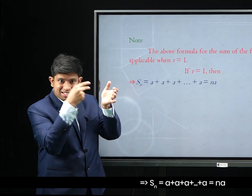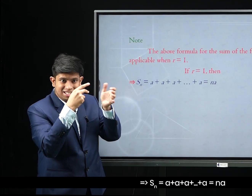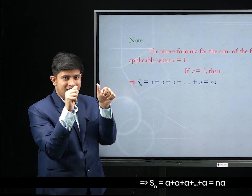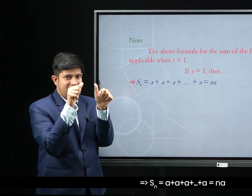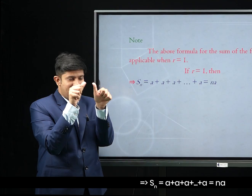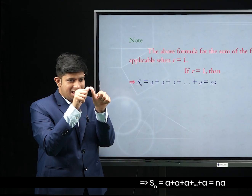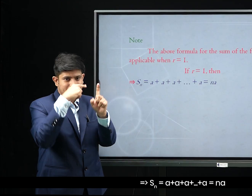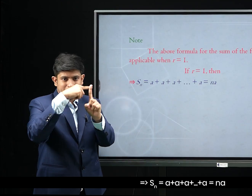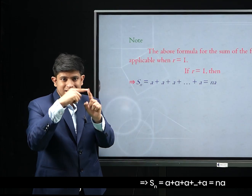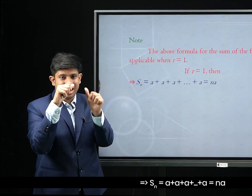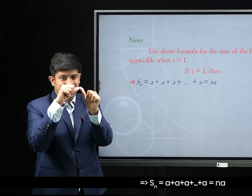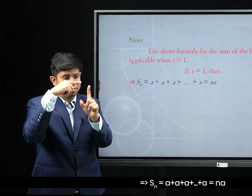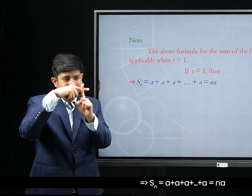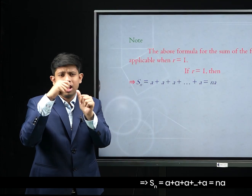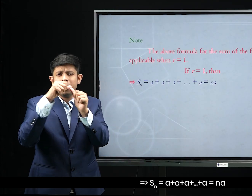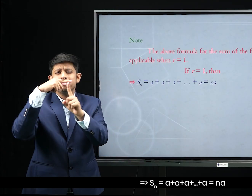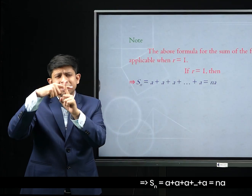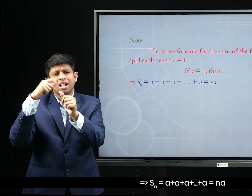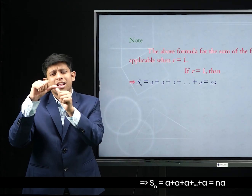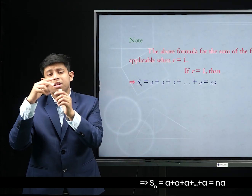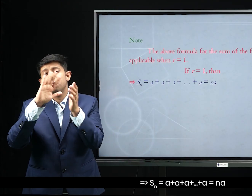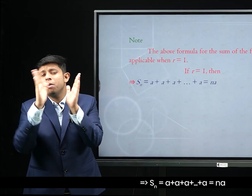प्लस a प्लस a प्लस अप टू n इज